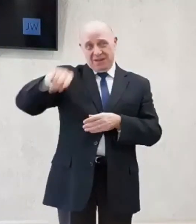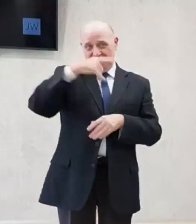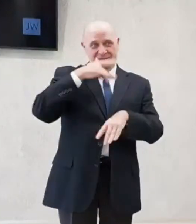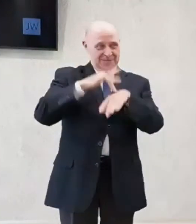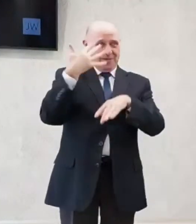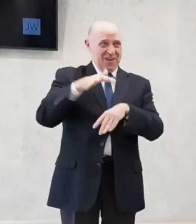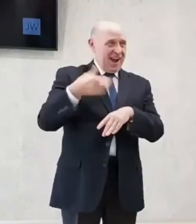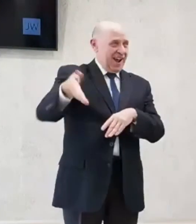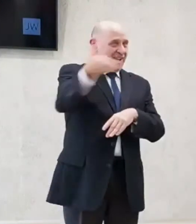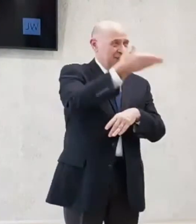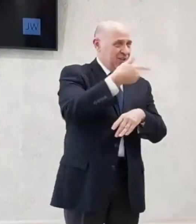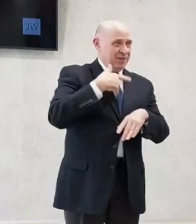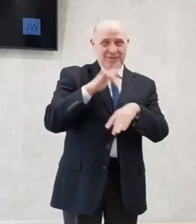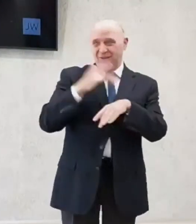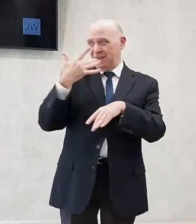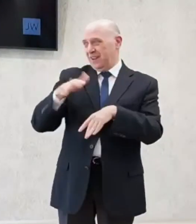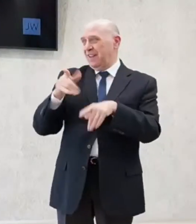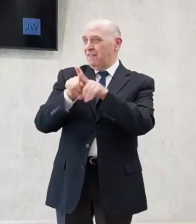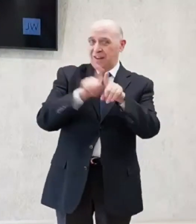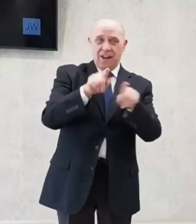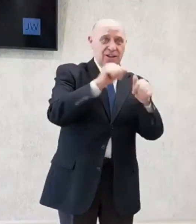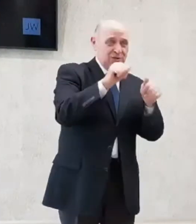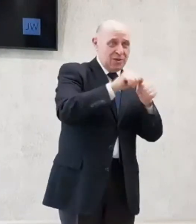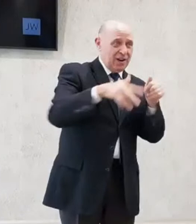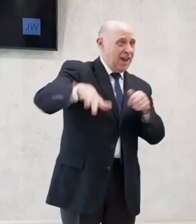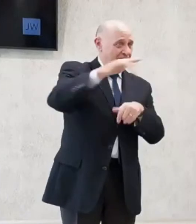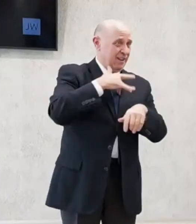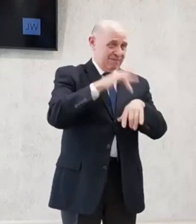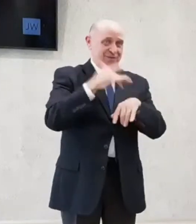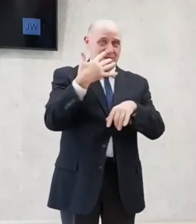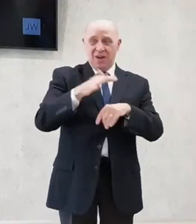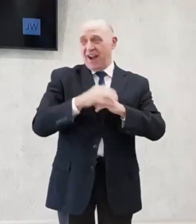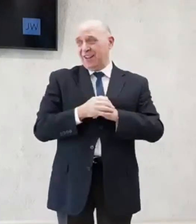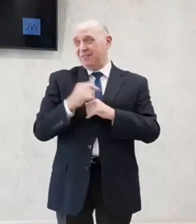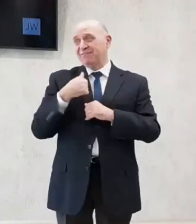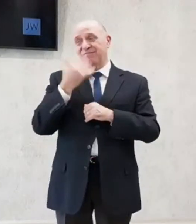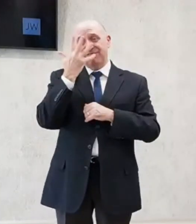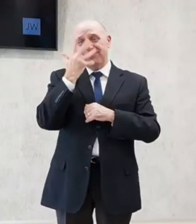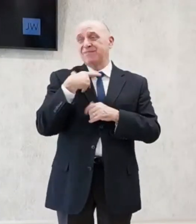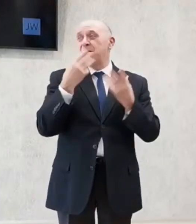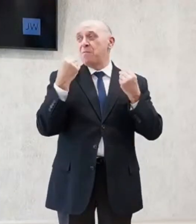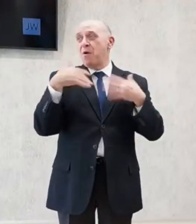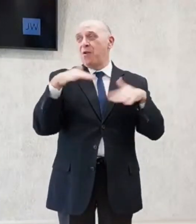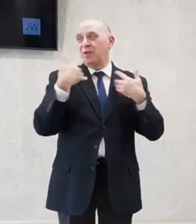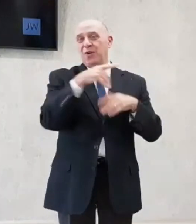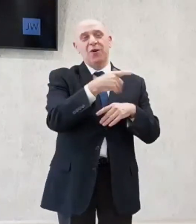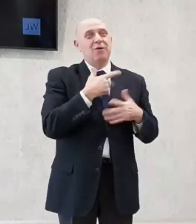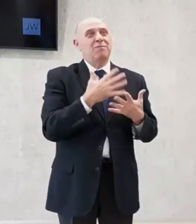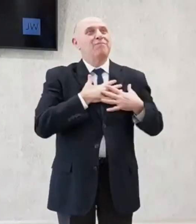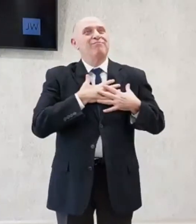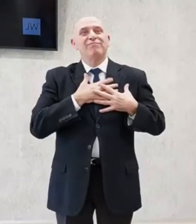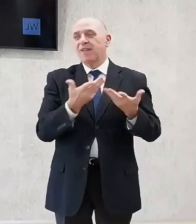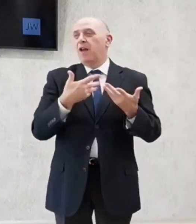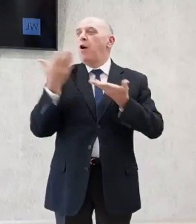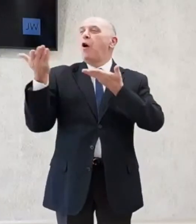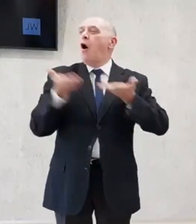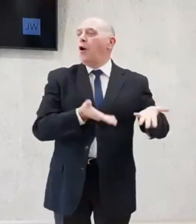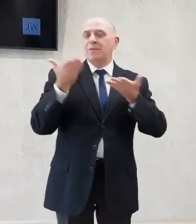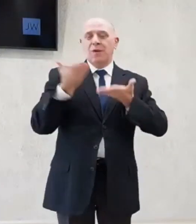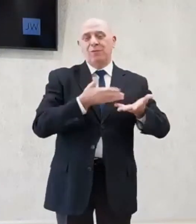locali del posto fratelli e sorelle apprezziamo molto apprezzavamo molto queste sue caratteristiche ed era particolare